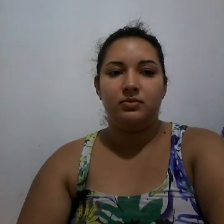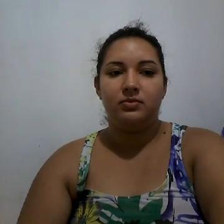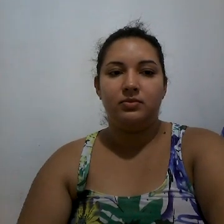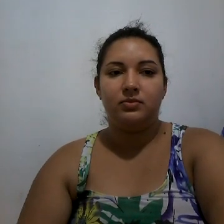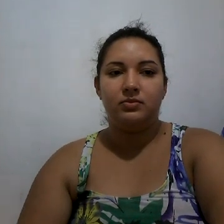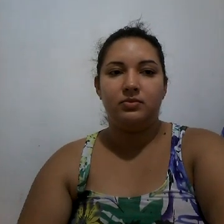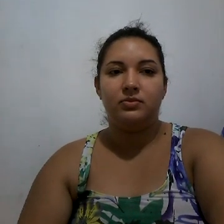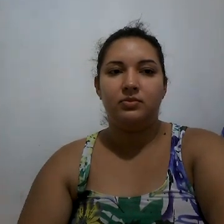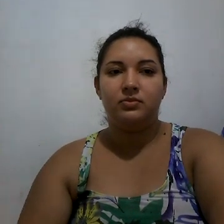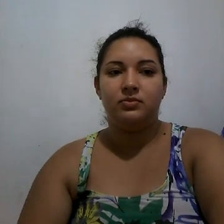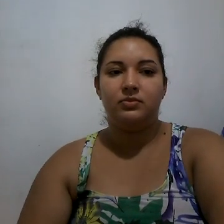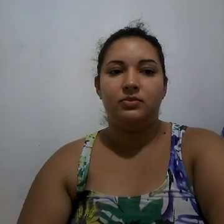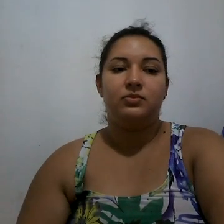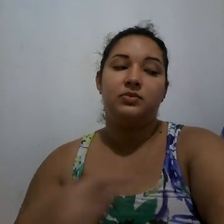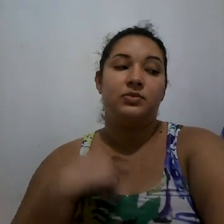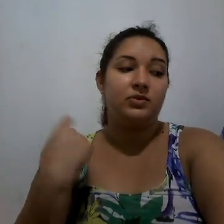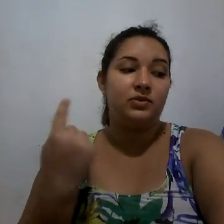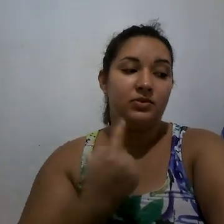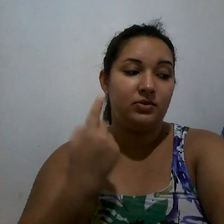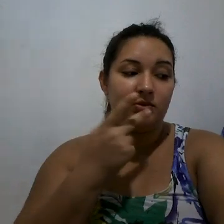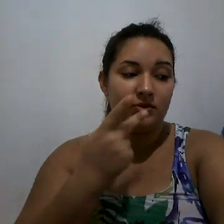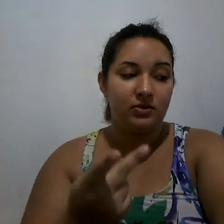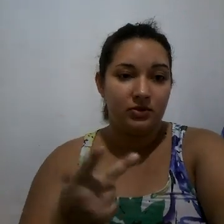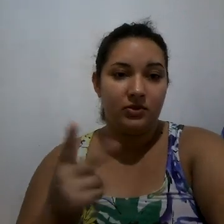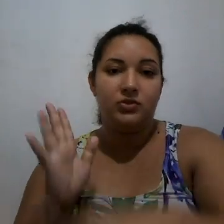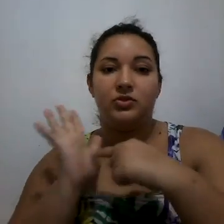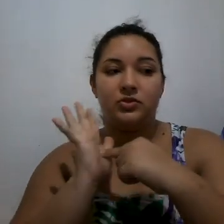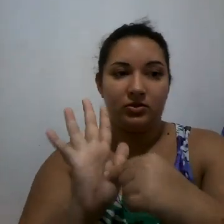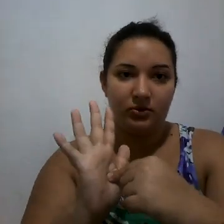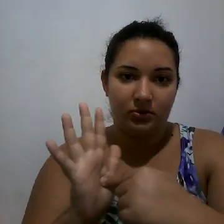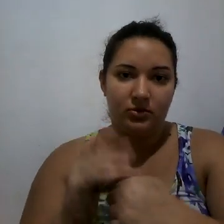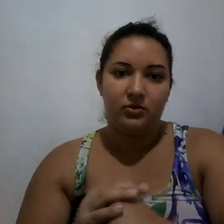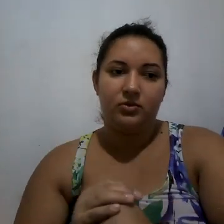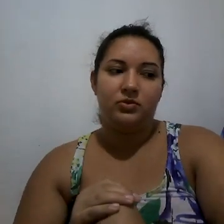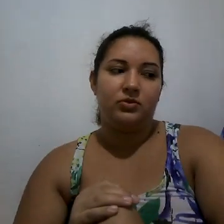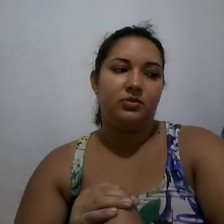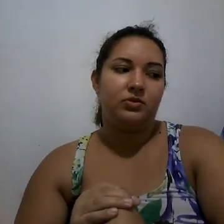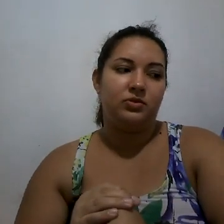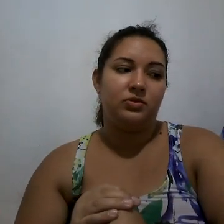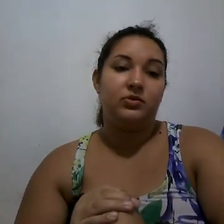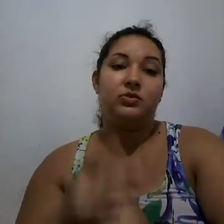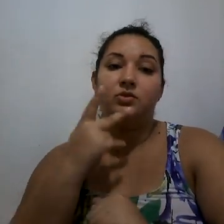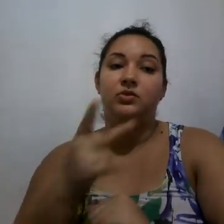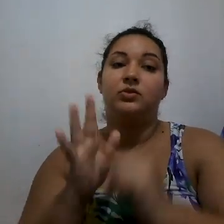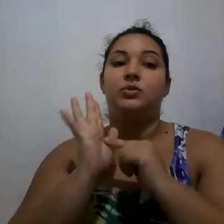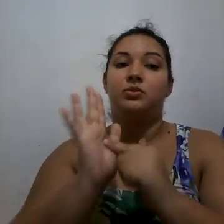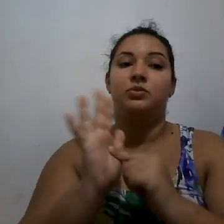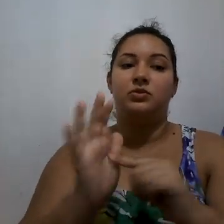Então, quando a gente fala de amostra, olha, nós falamos aqui sobre a amostragem, né? Sobre o preparo da amostra.